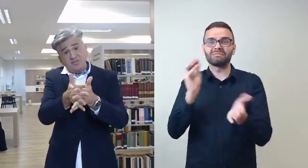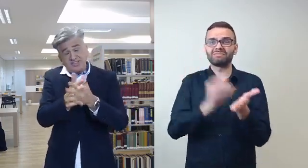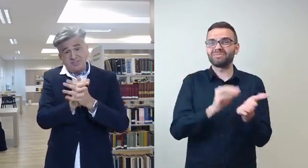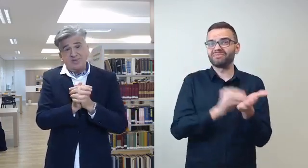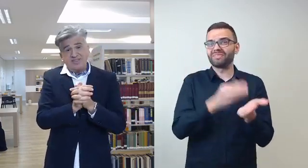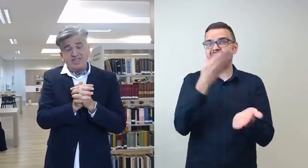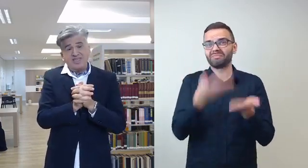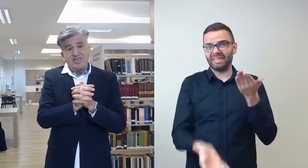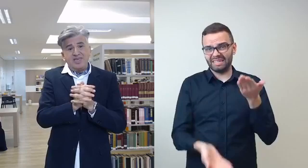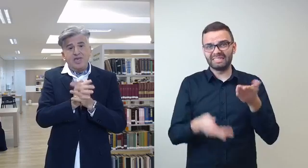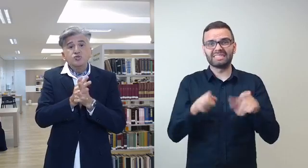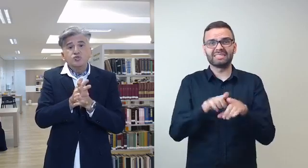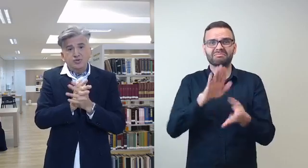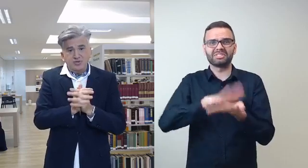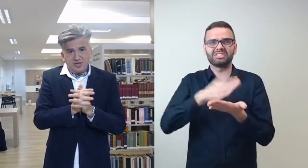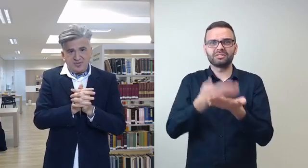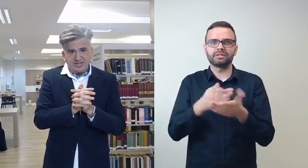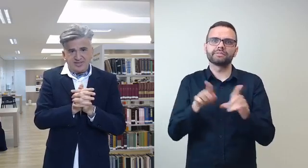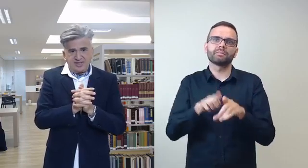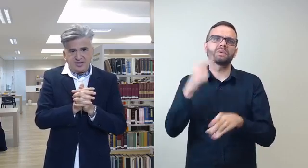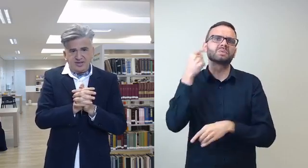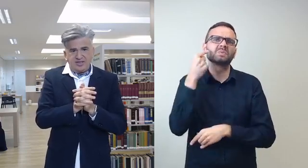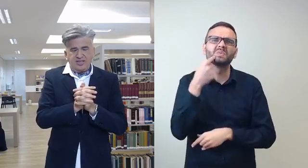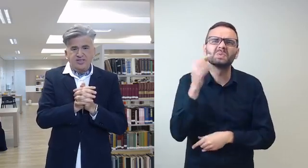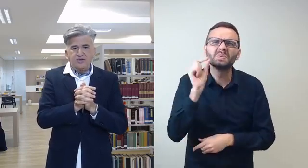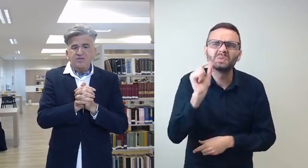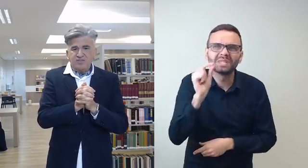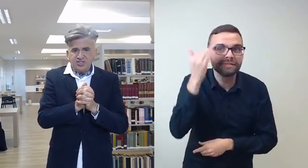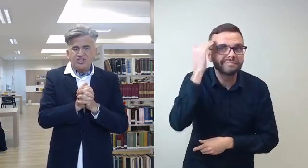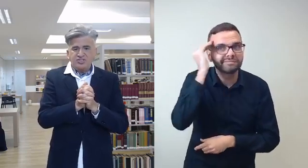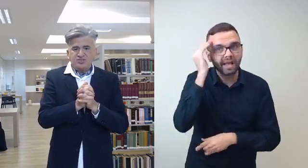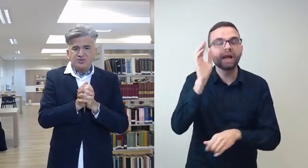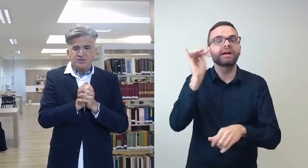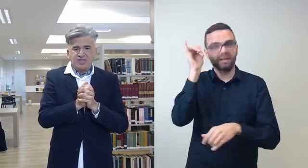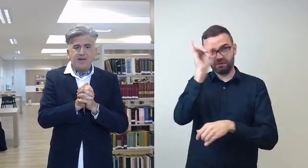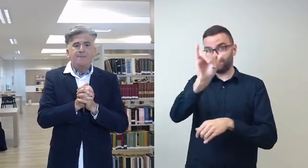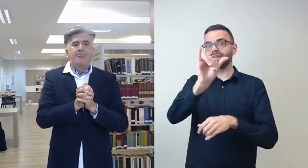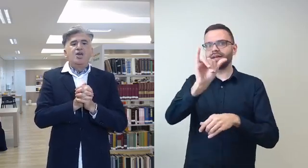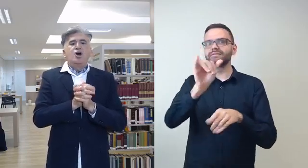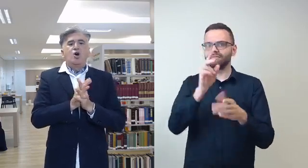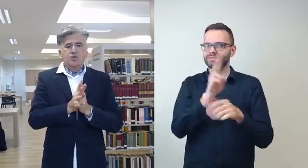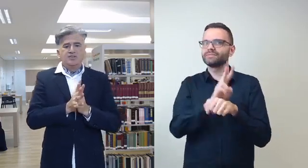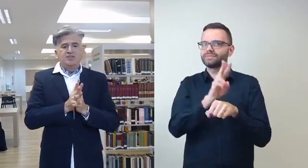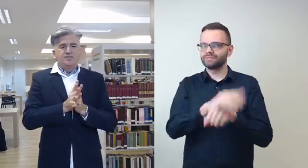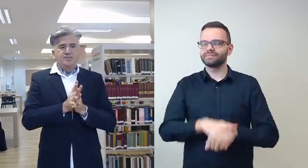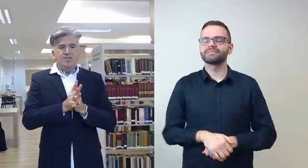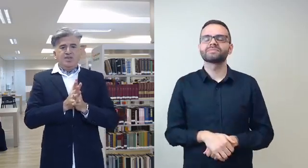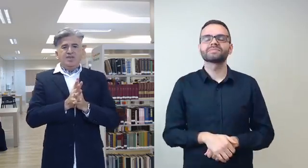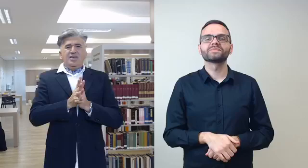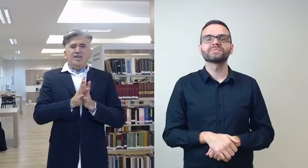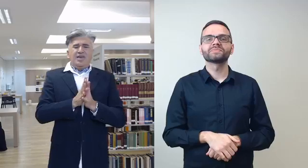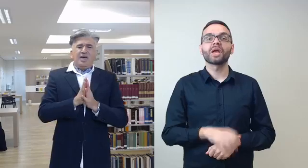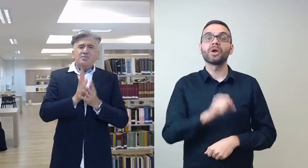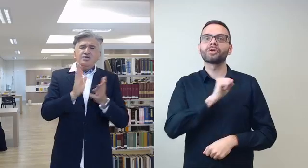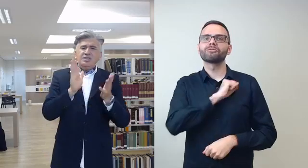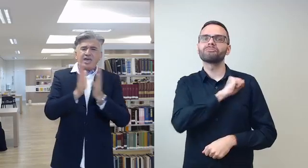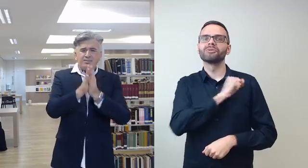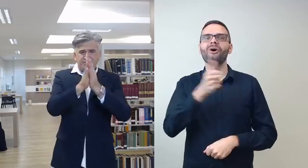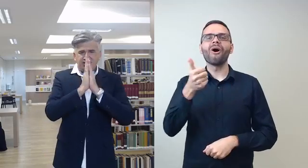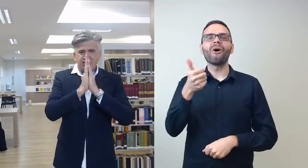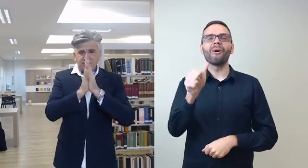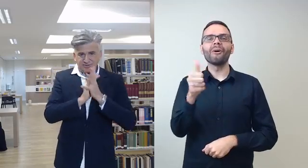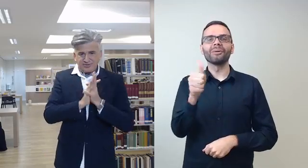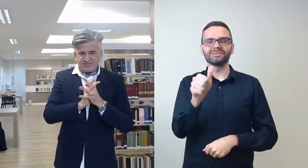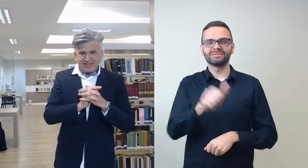do que você se perder, é o surdo não entender. Então, evite isso, tá? 11. Amigo